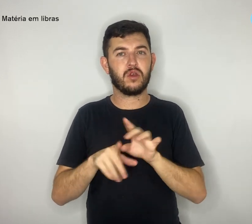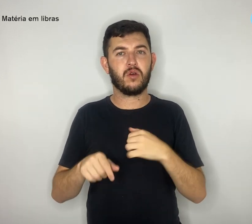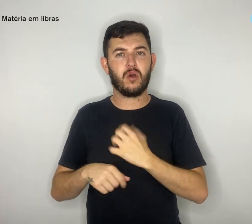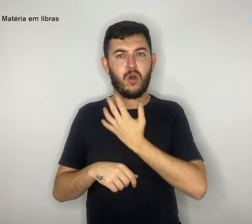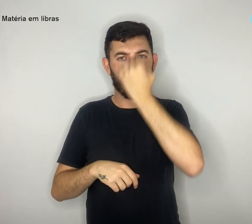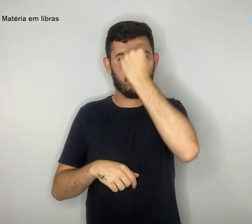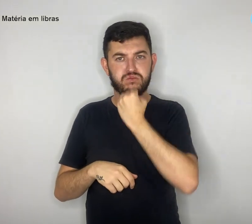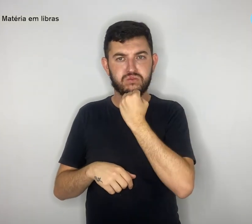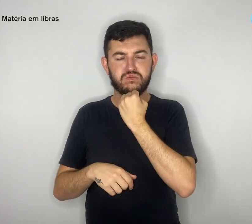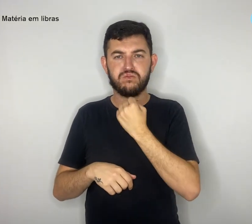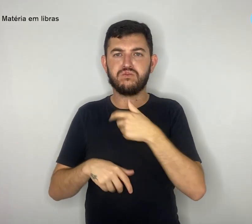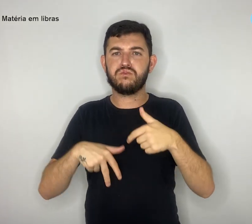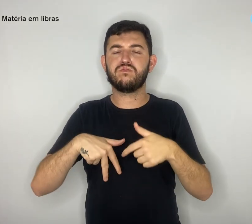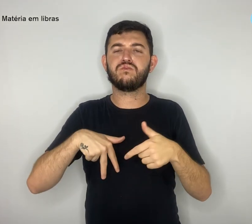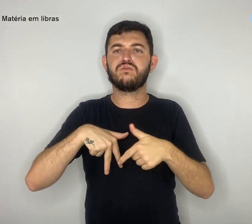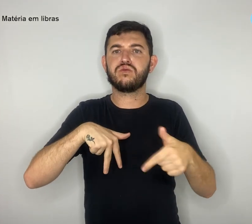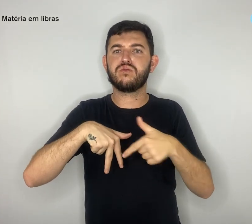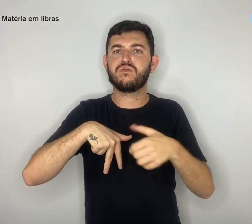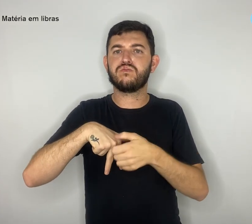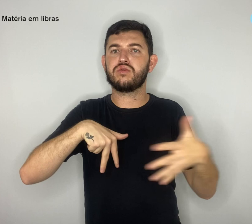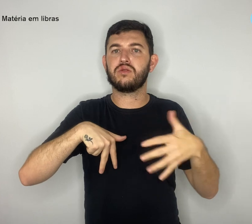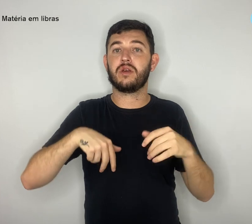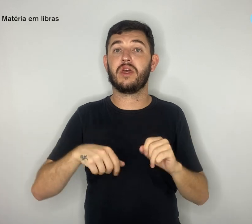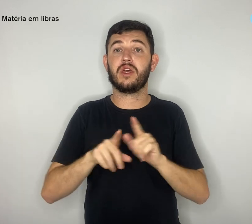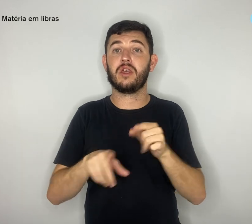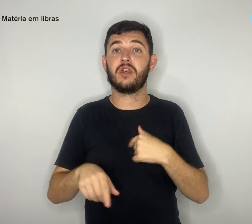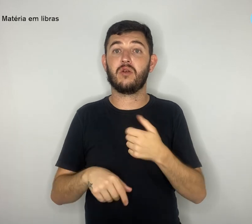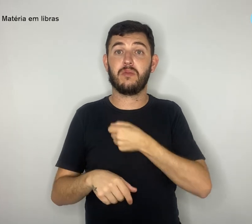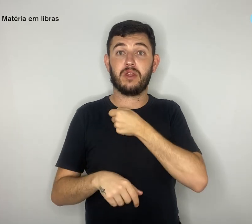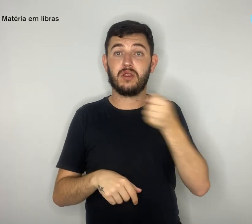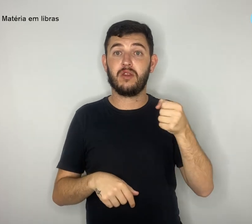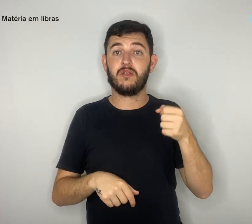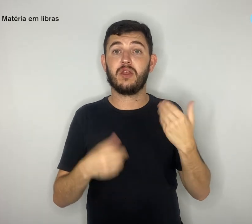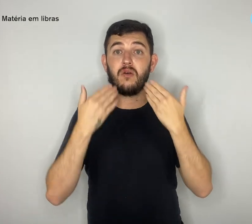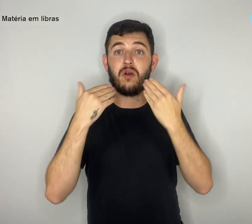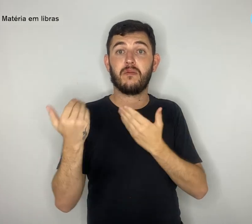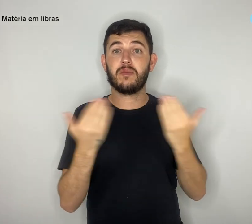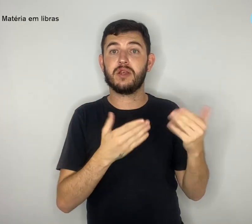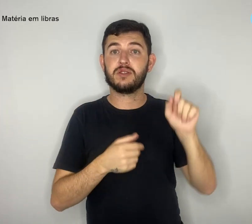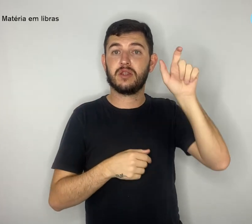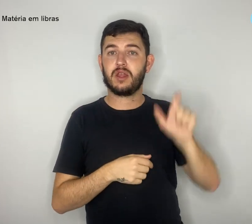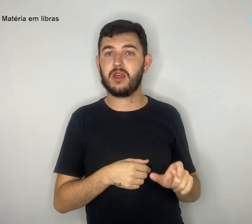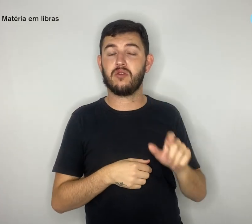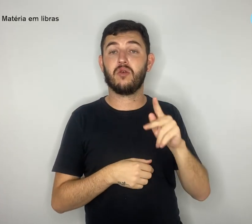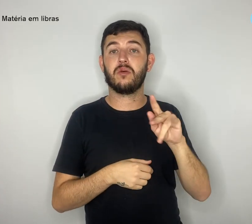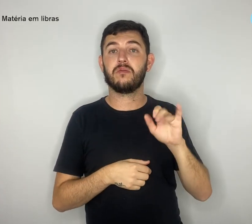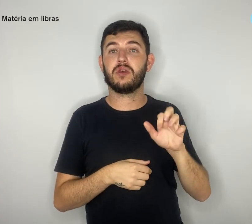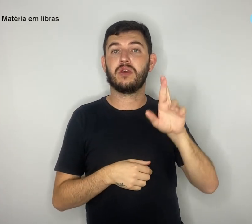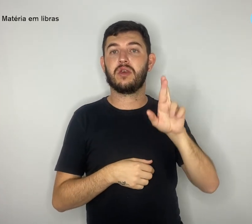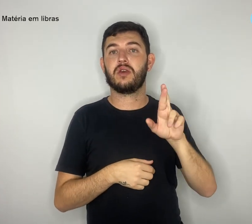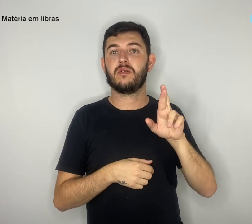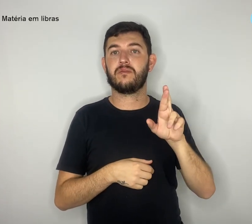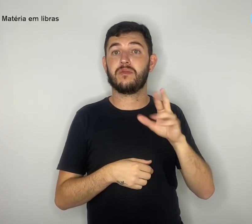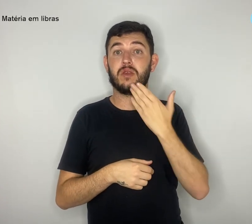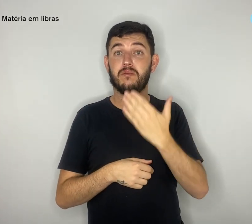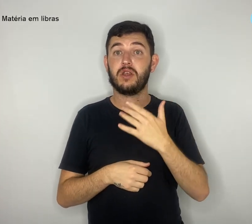ao apresentador britânico Piers Morgan, e pediu a todos que acordem.